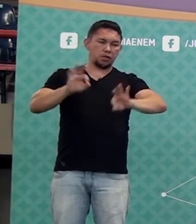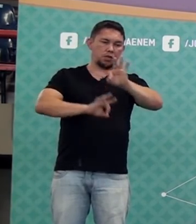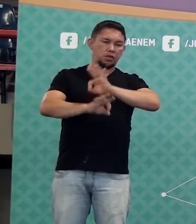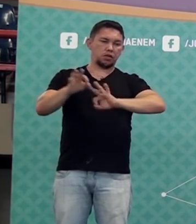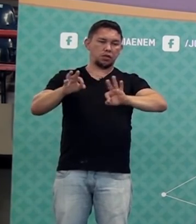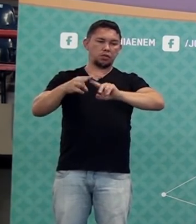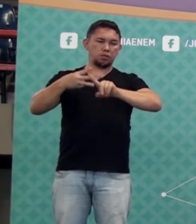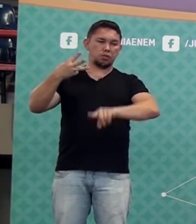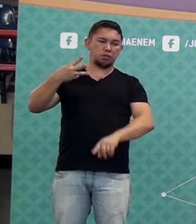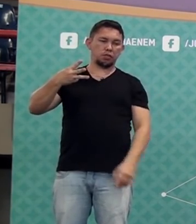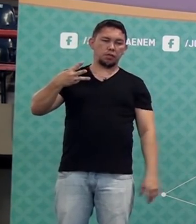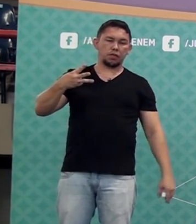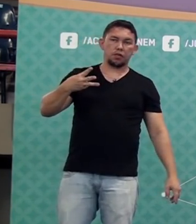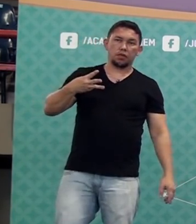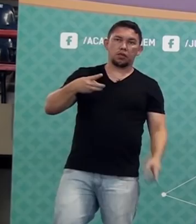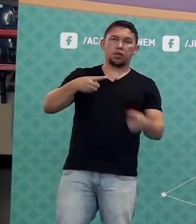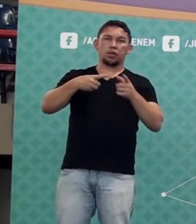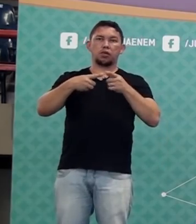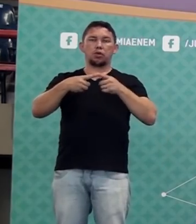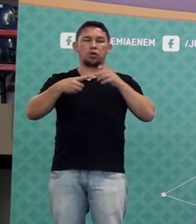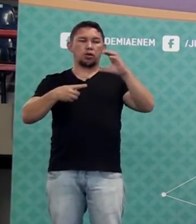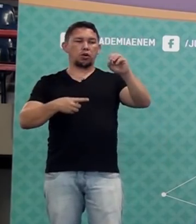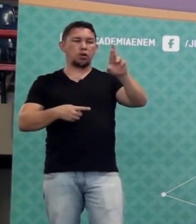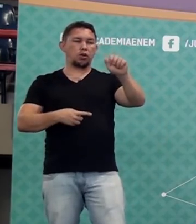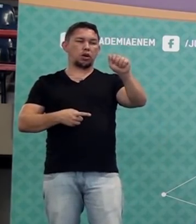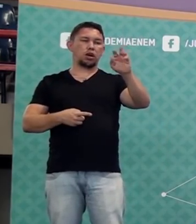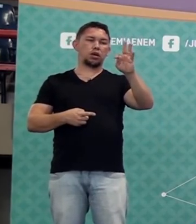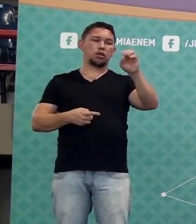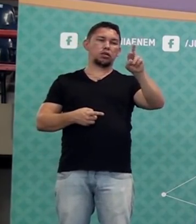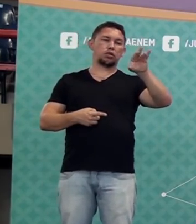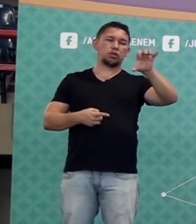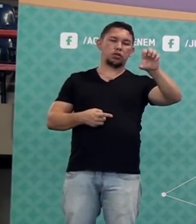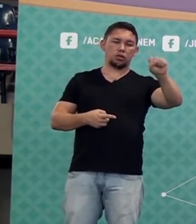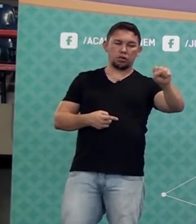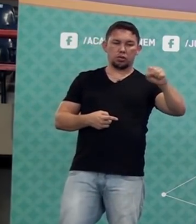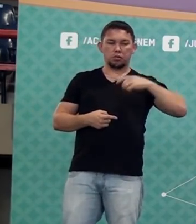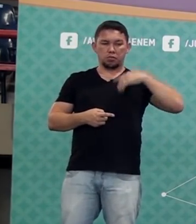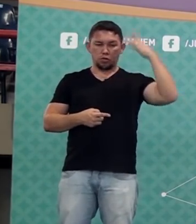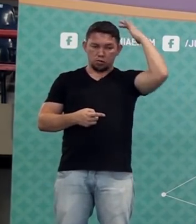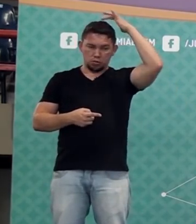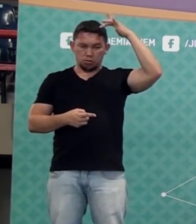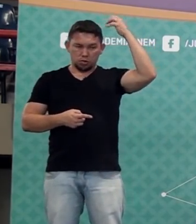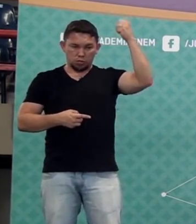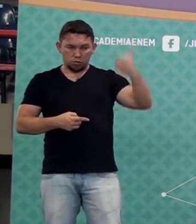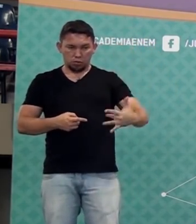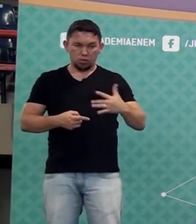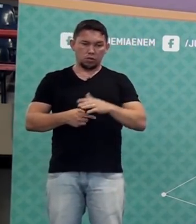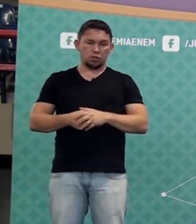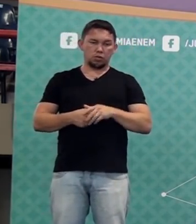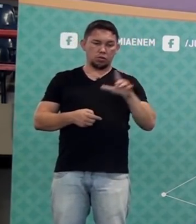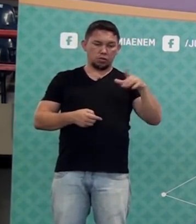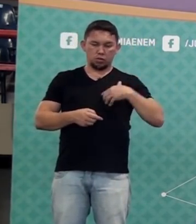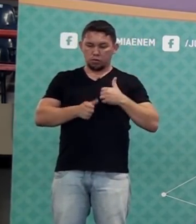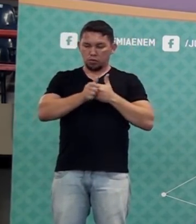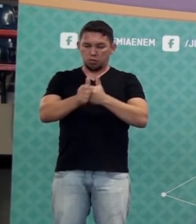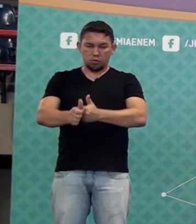laboratores. Vamos pensar um pouquinho, quem eram os oratores? O que era que o bispo Adalberto dizia? A sociedade